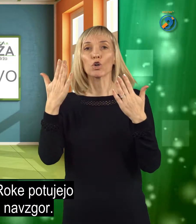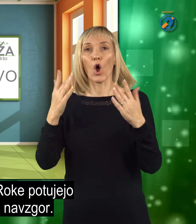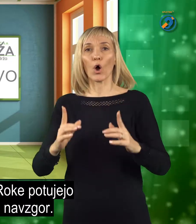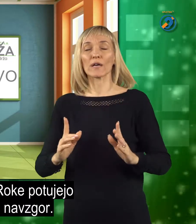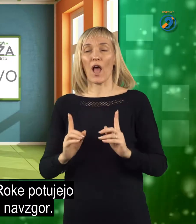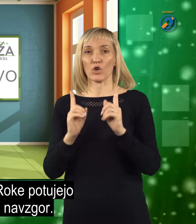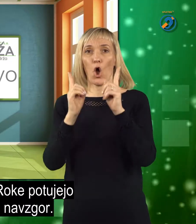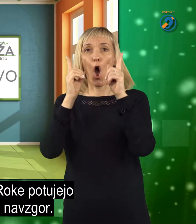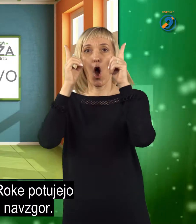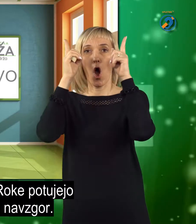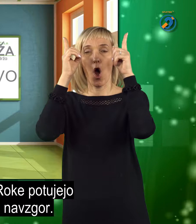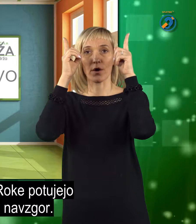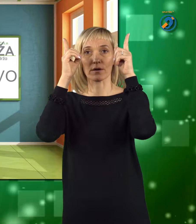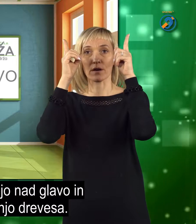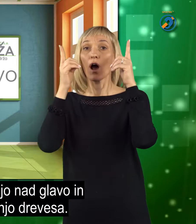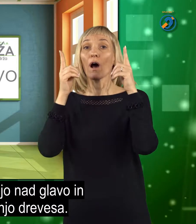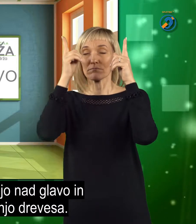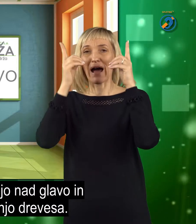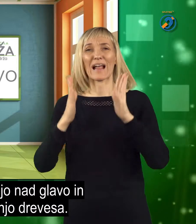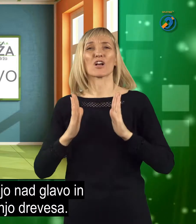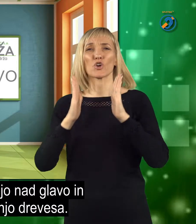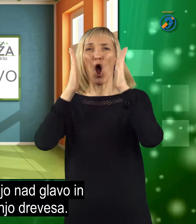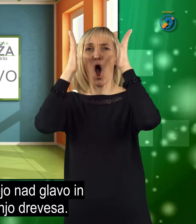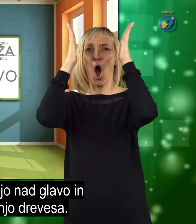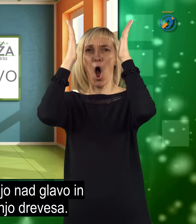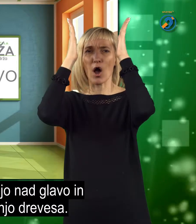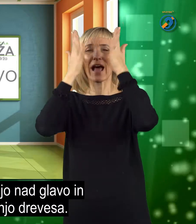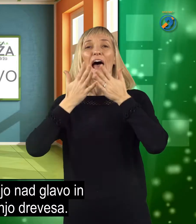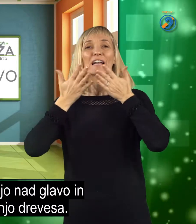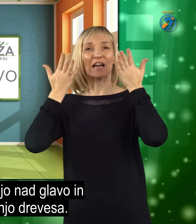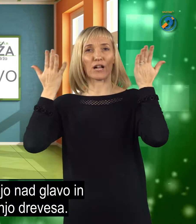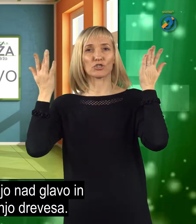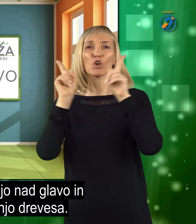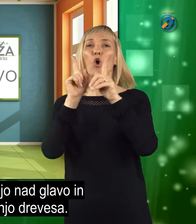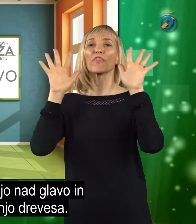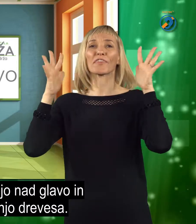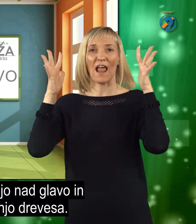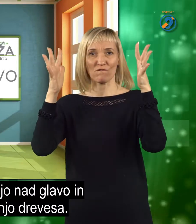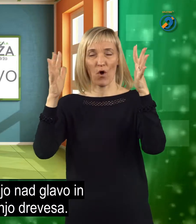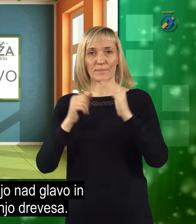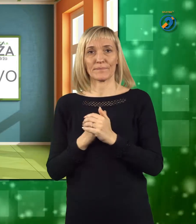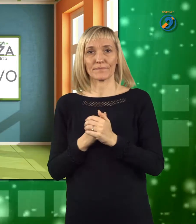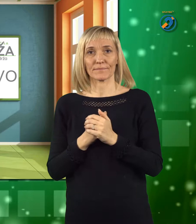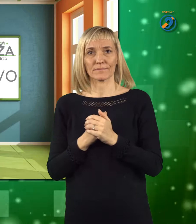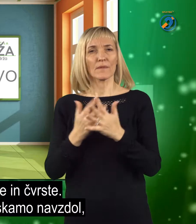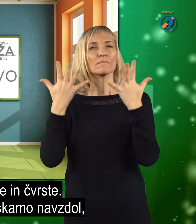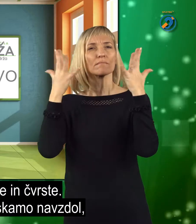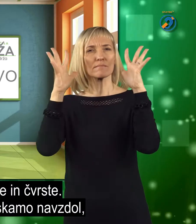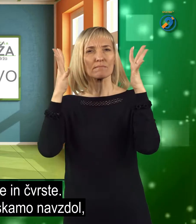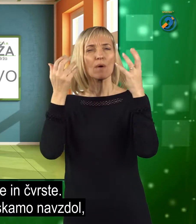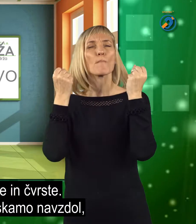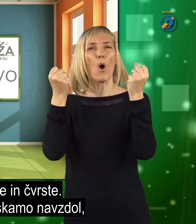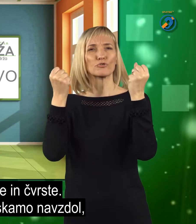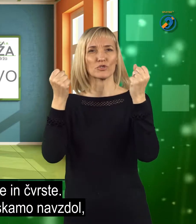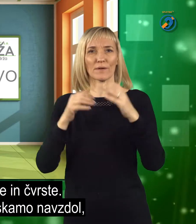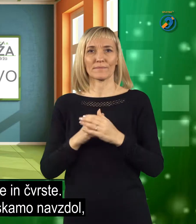potujejo mimo popka navzgor. Roke se raztegnejo nad glavo in razširijo v krošnjo drevesa. Veje so